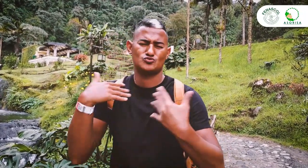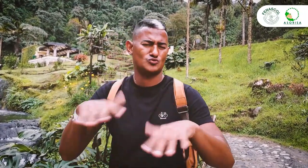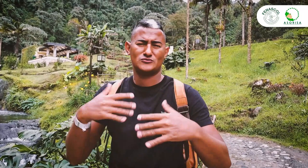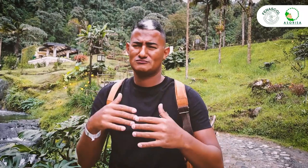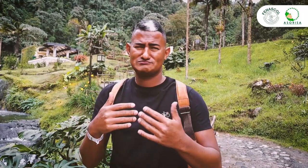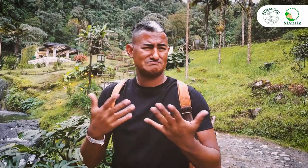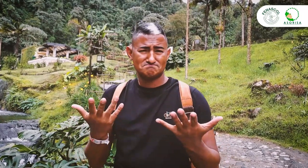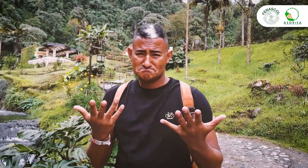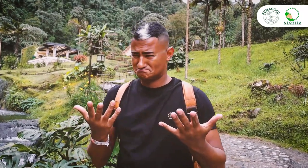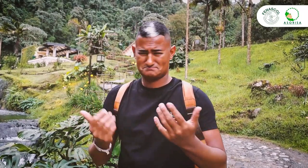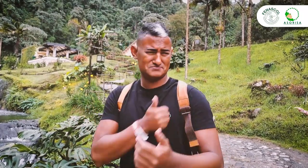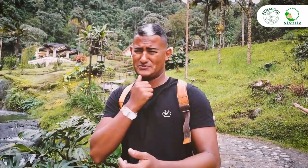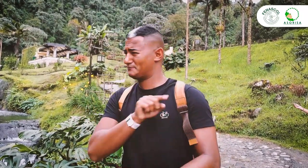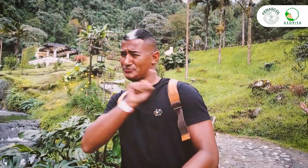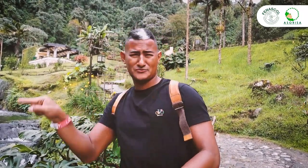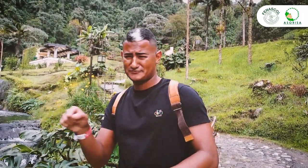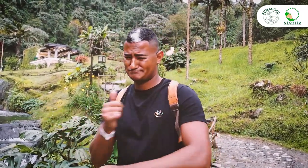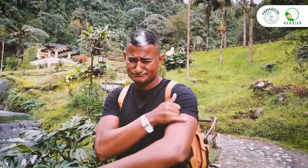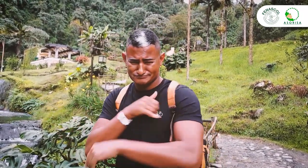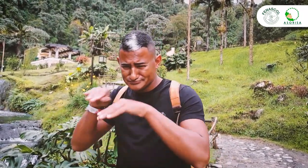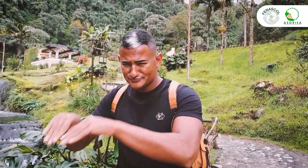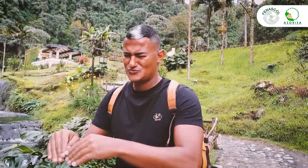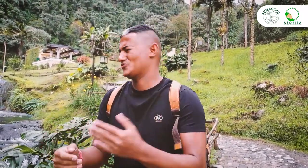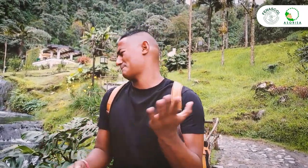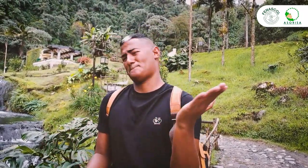natural. ¡Ven, aprovechamos y nos damos un chapuzón!